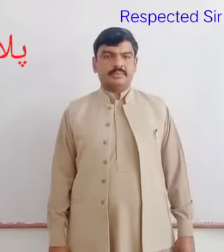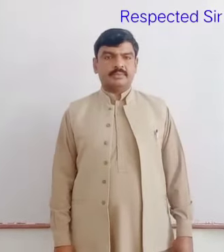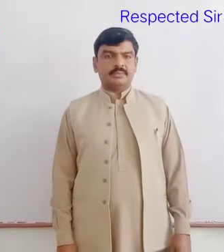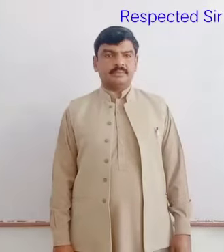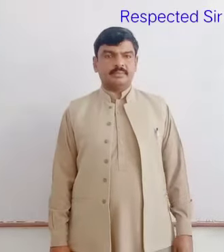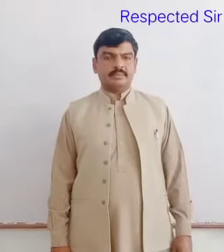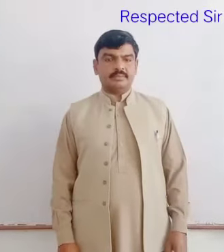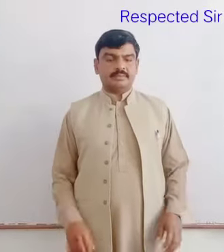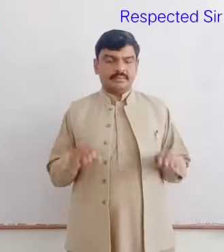कीतर,